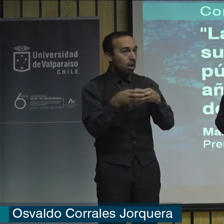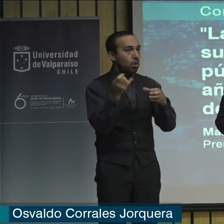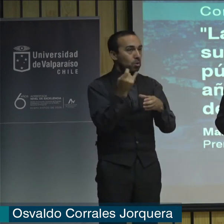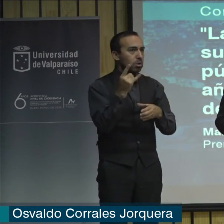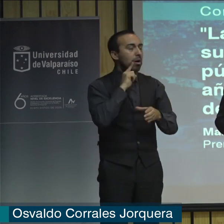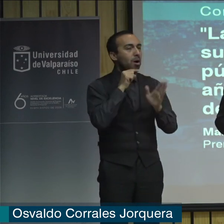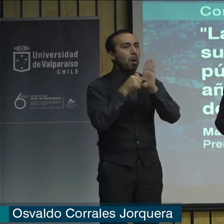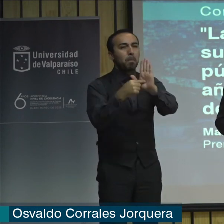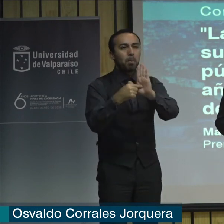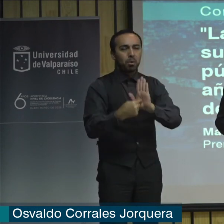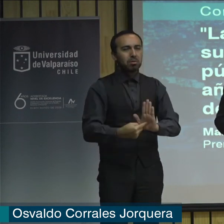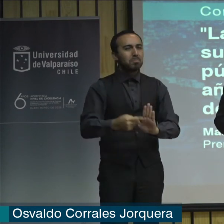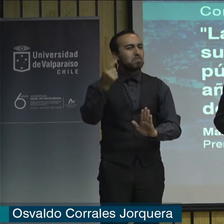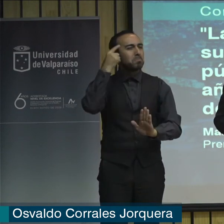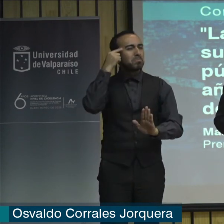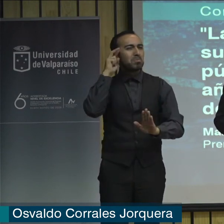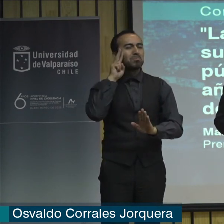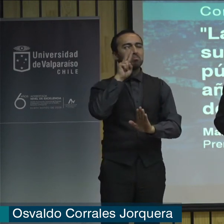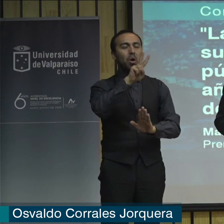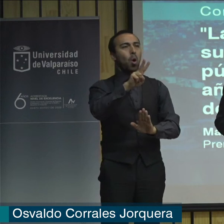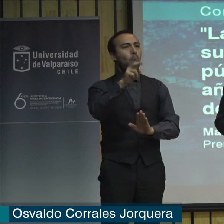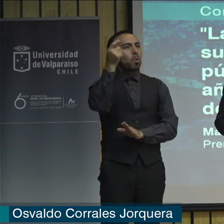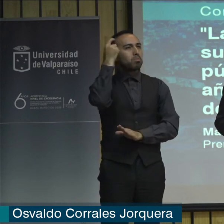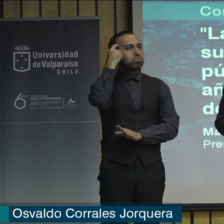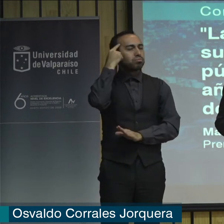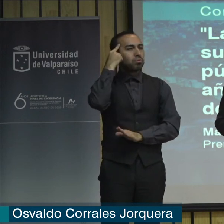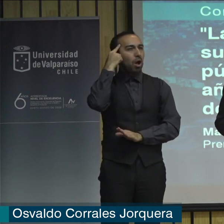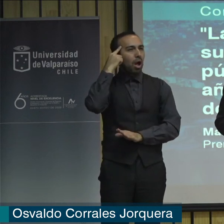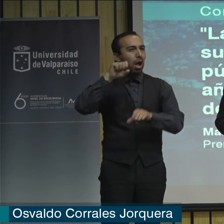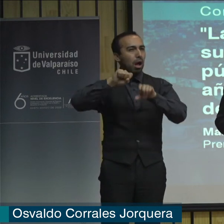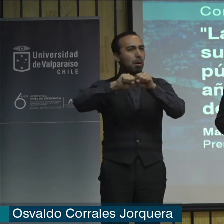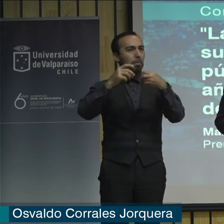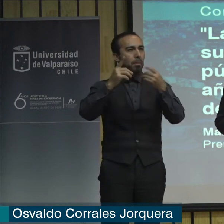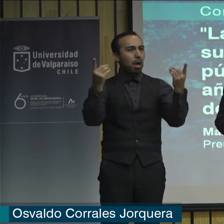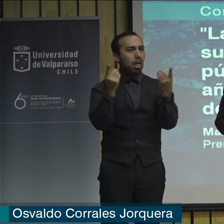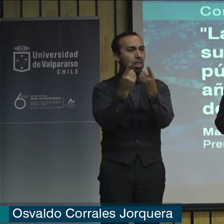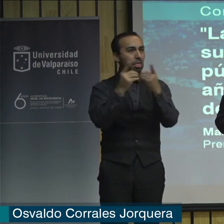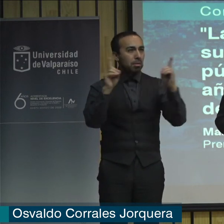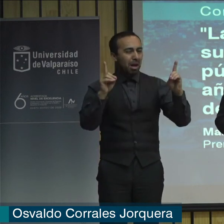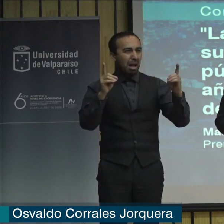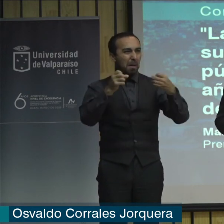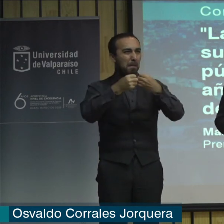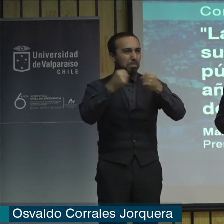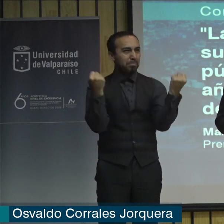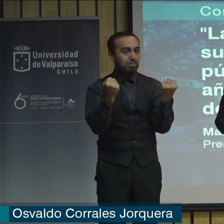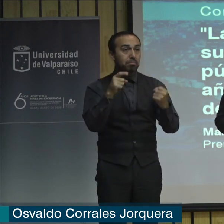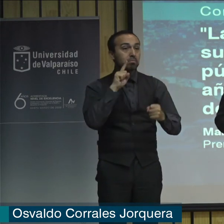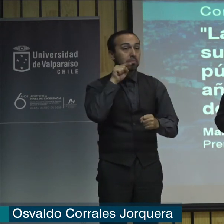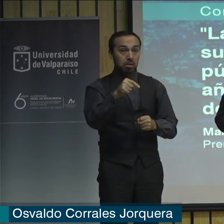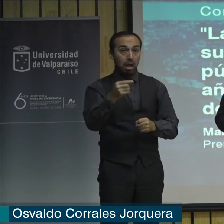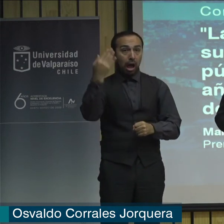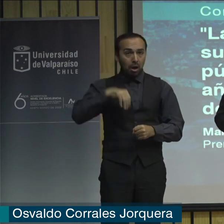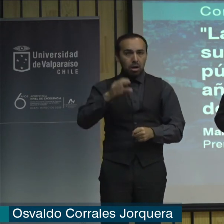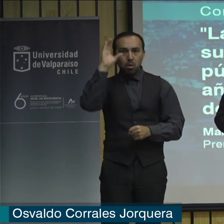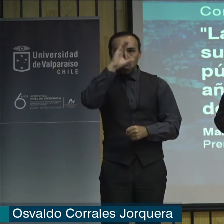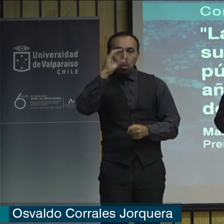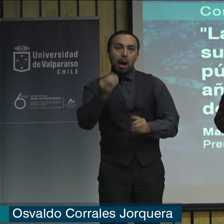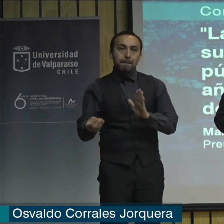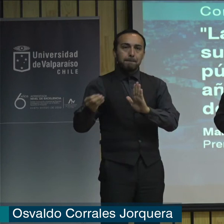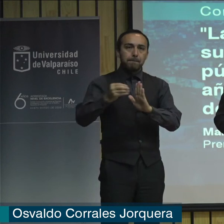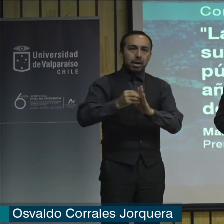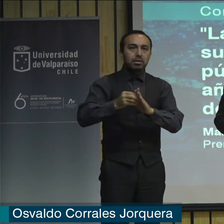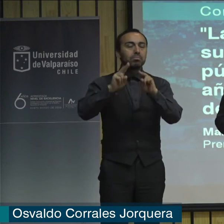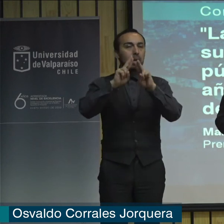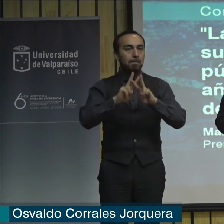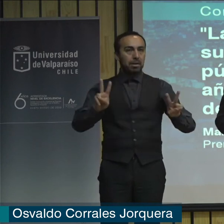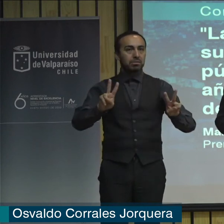reflexiva sobre la ruptura democrática con el fin de valorar precisamente y hoy más que nunca ese Preciado bien que es